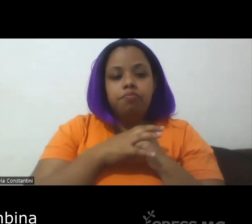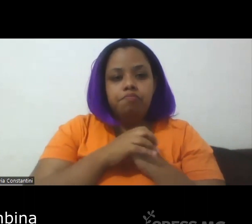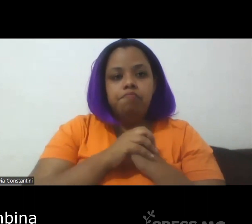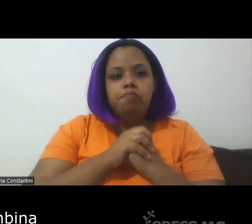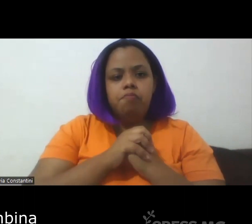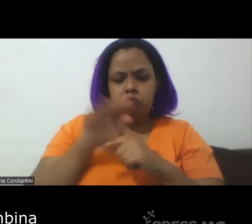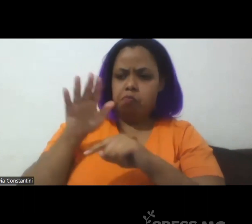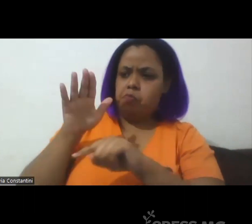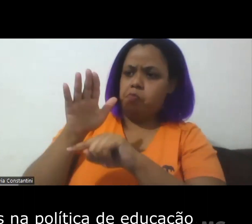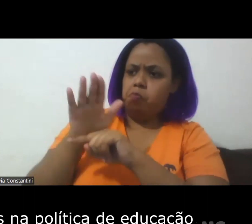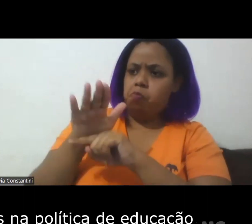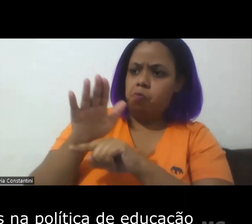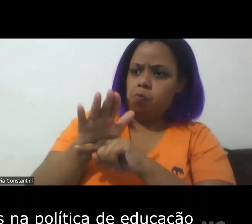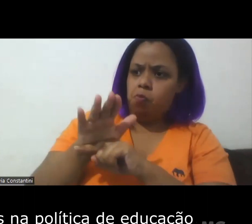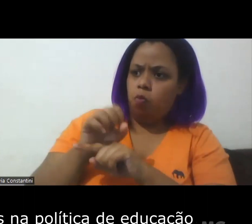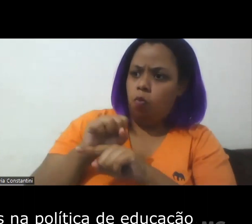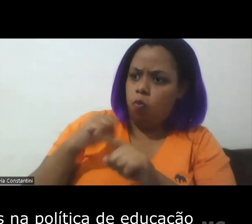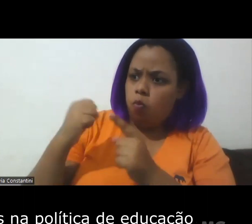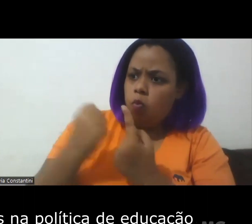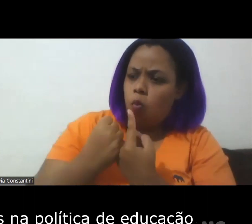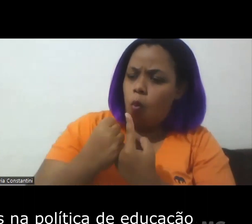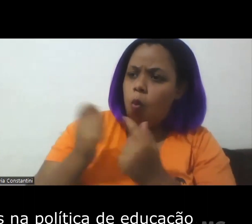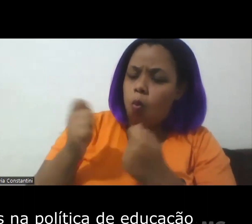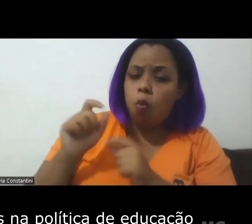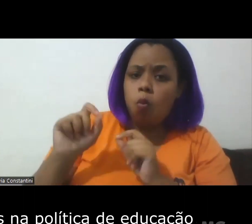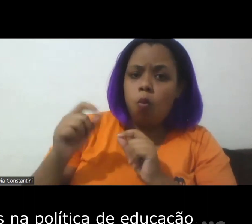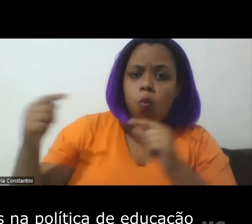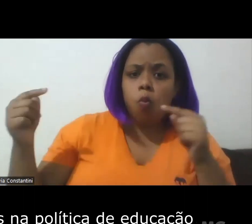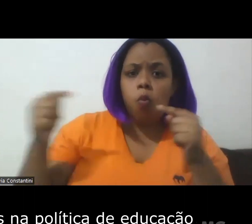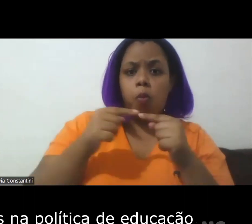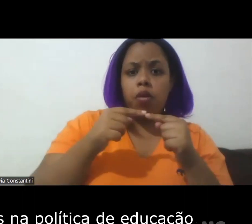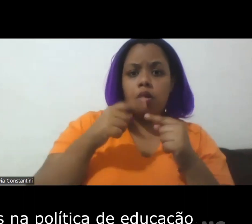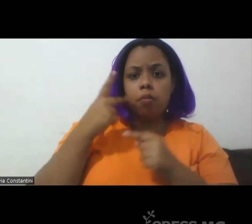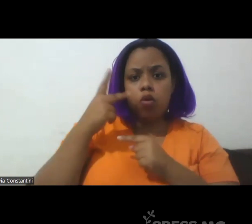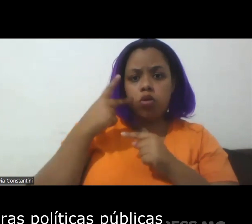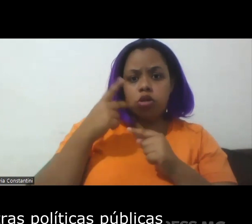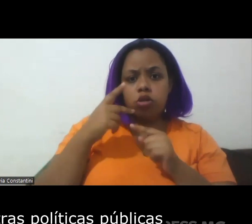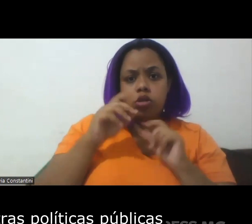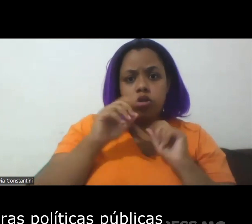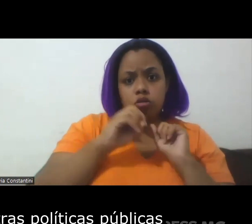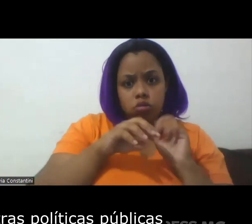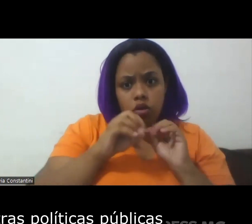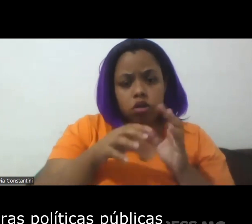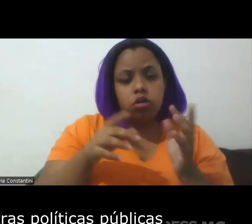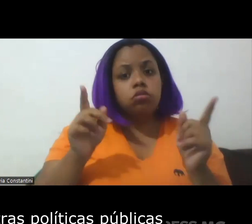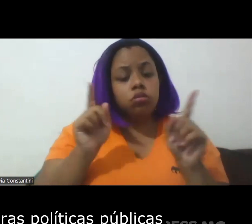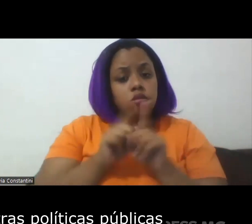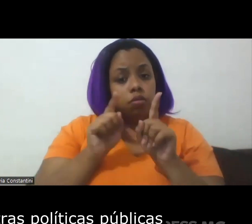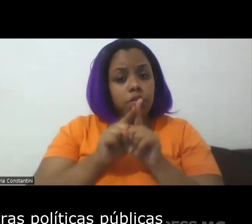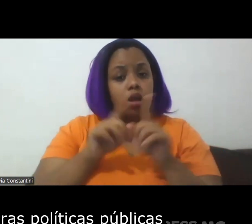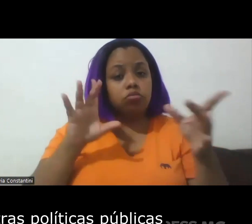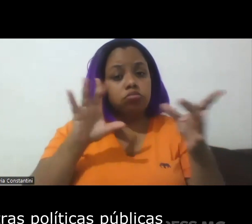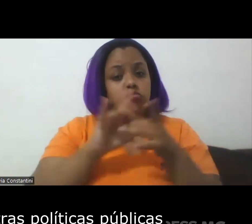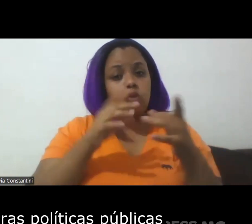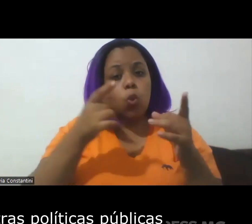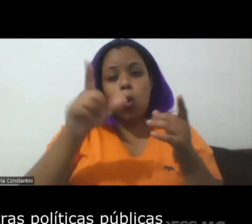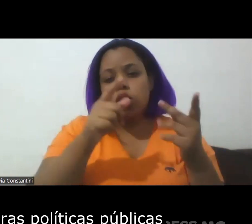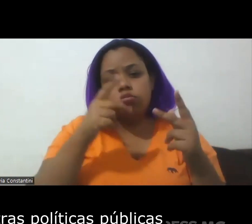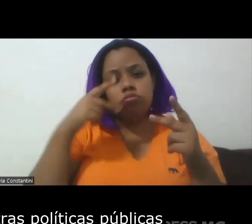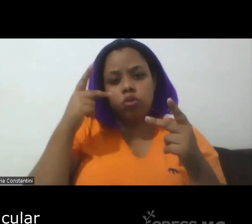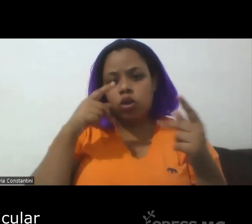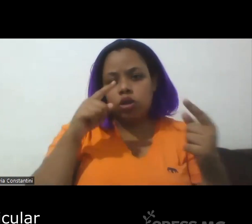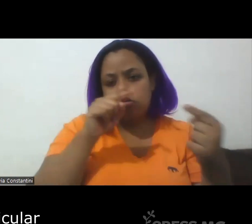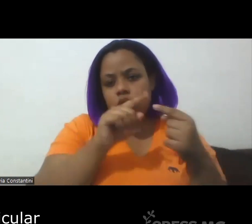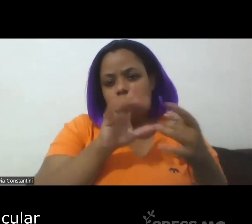combina elementos que são próprios da política de educação em associação com outras políticas